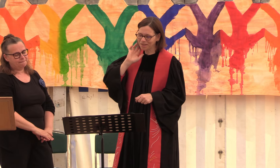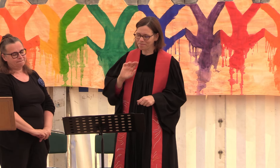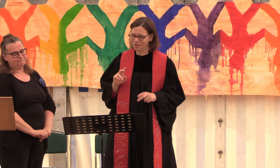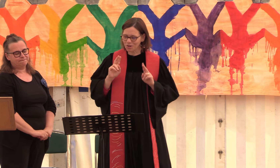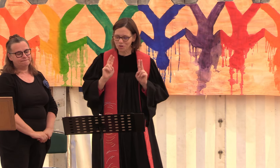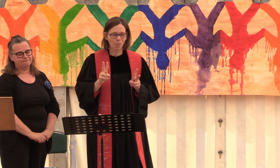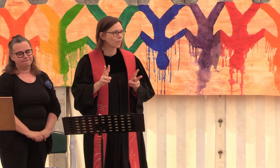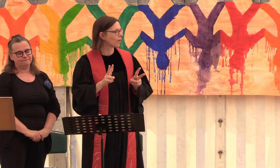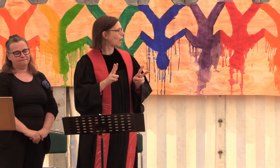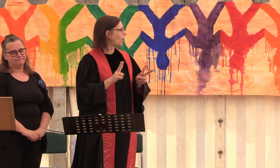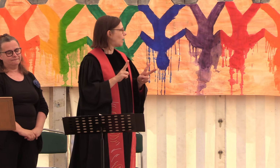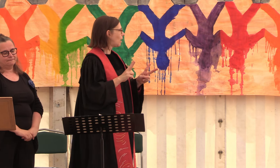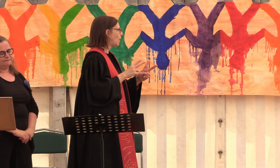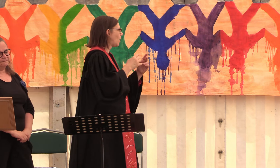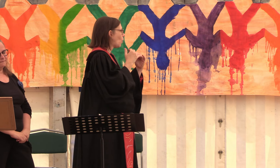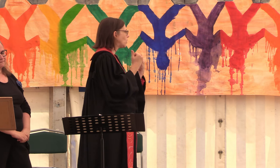Richtig.